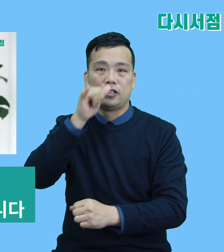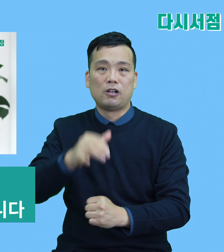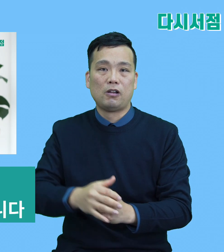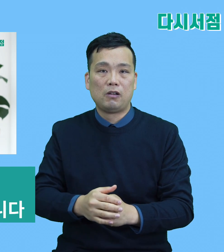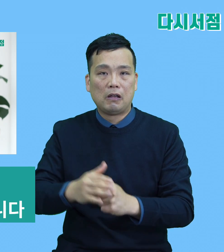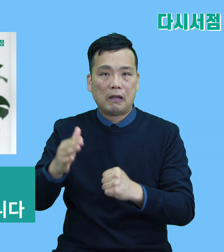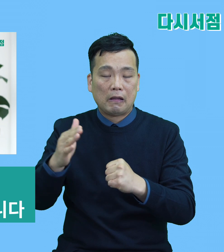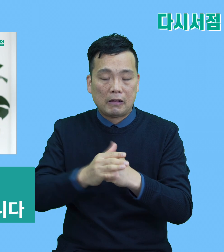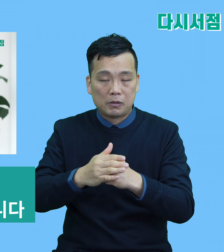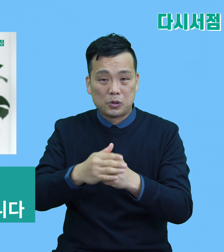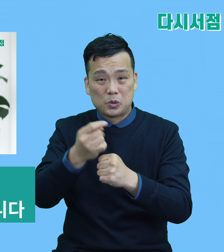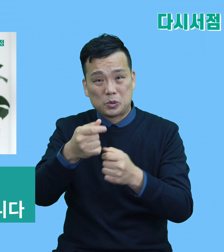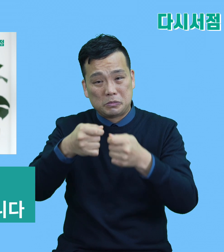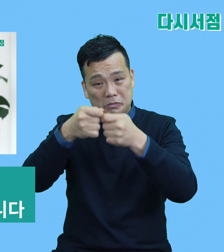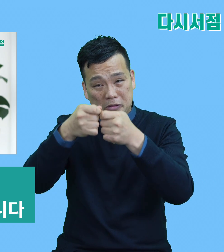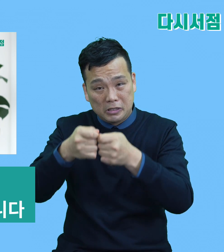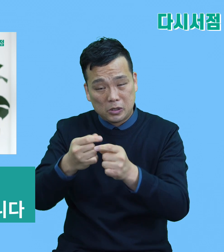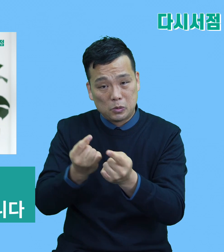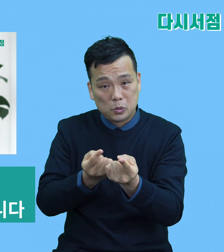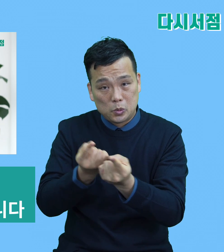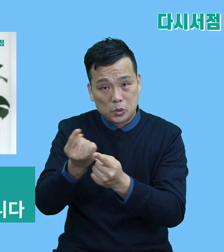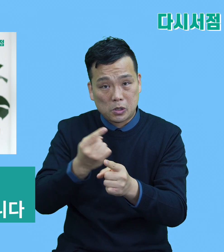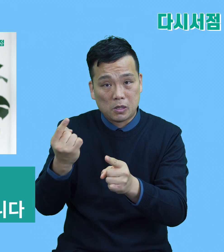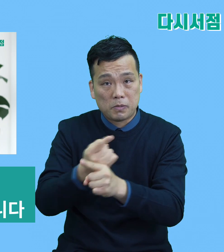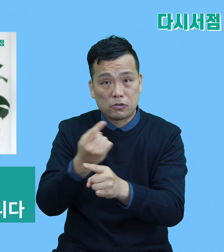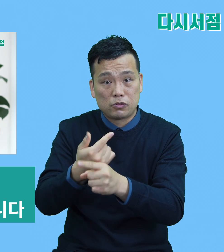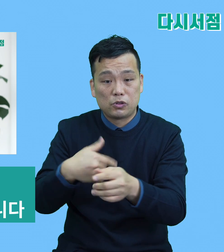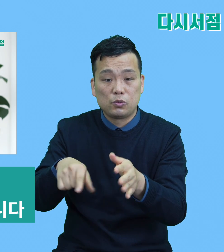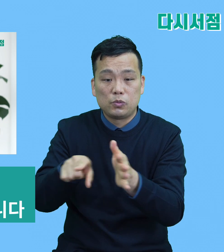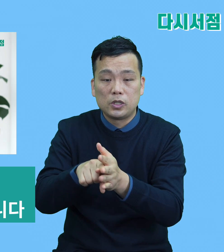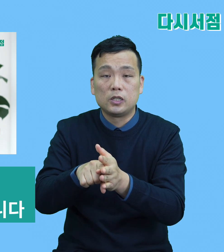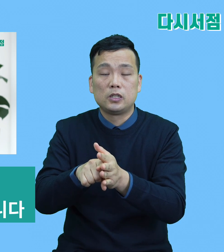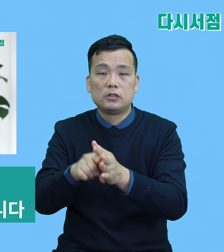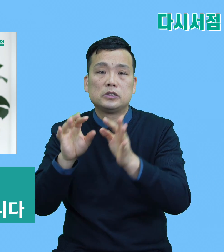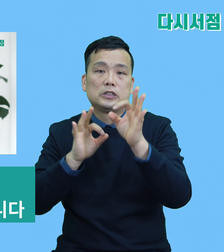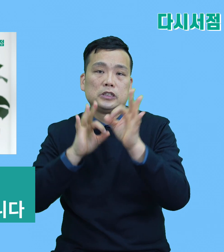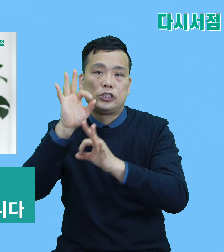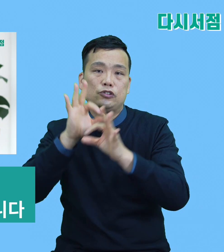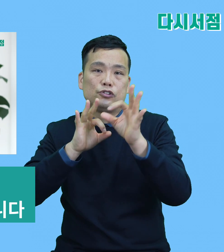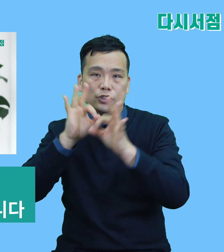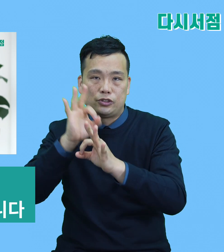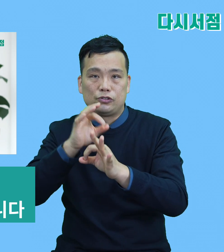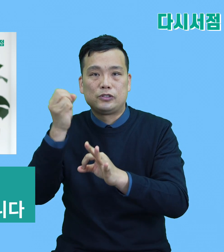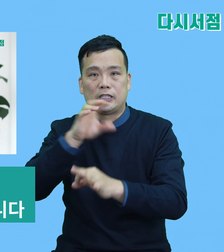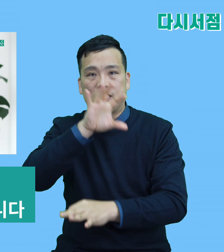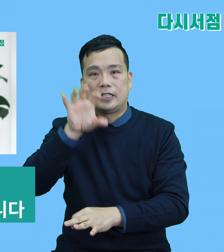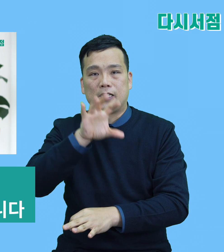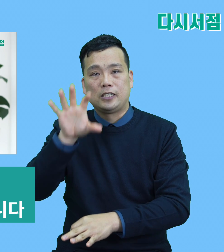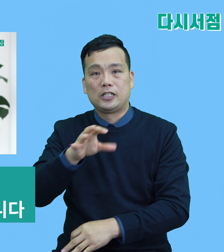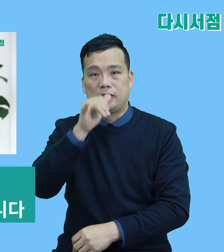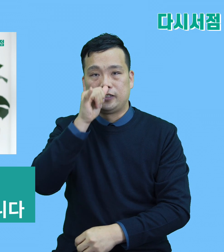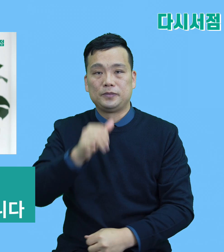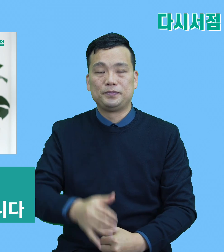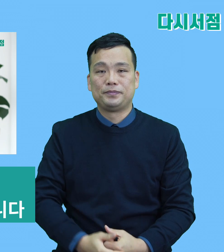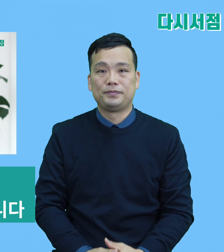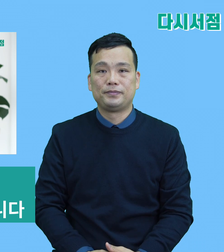뭔가 미세한 조정들을 위해서 시행착오가 좀 많이 있었습니다.